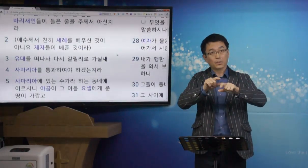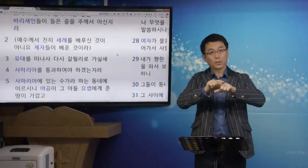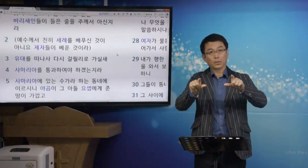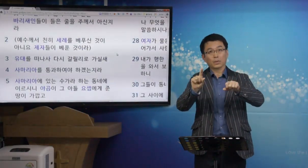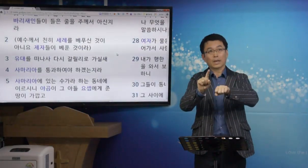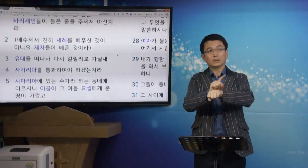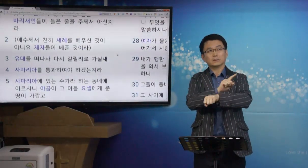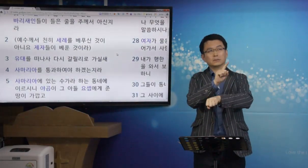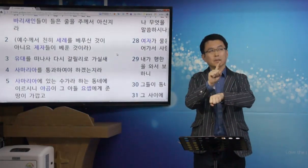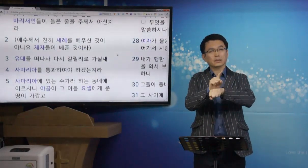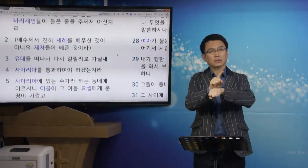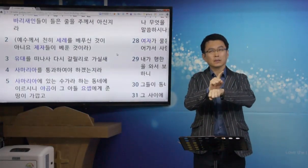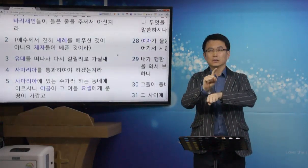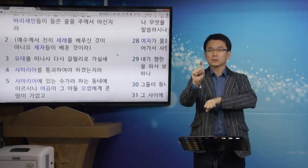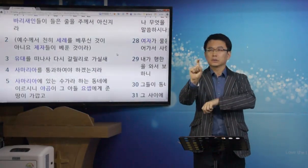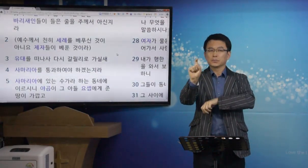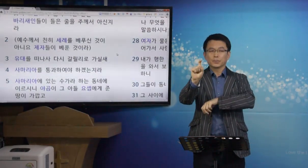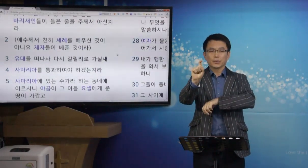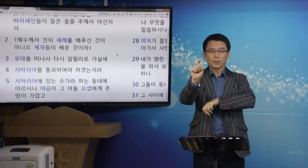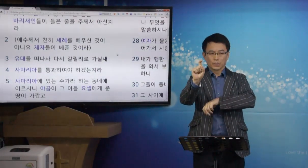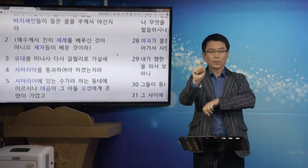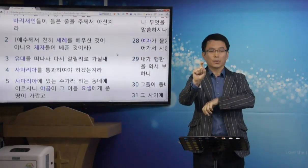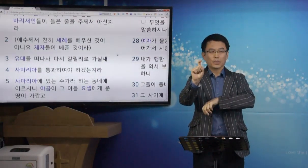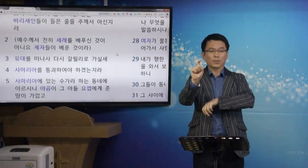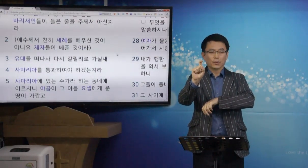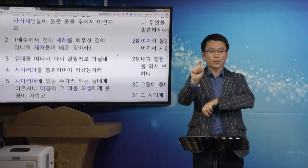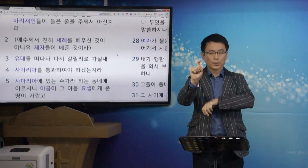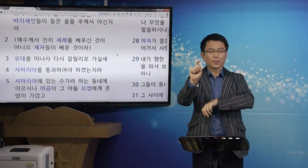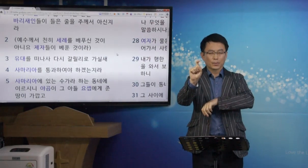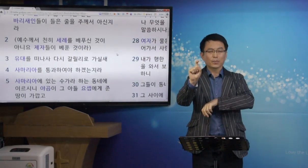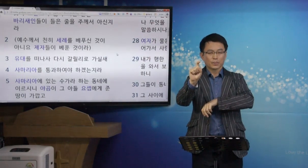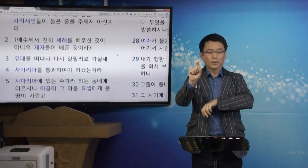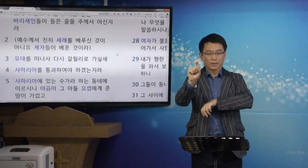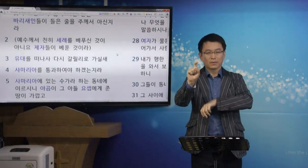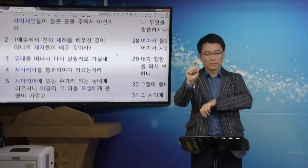양방향 그냥 단선으로 가면 1시간 10분 정도 되는